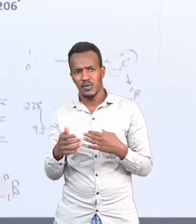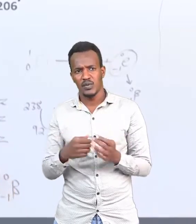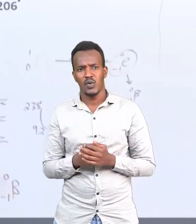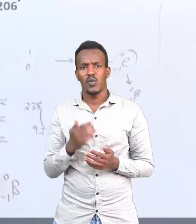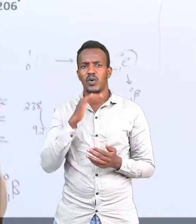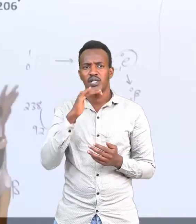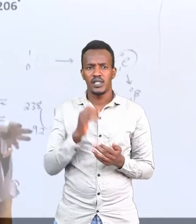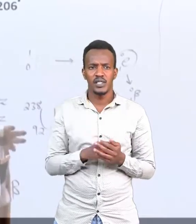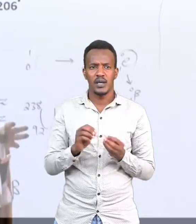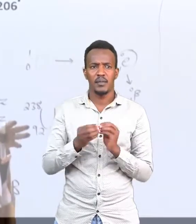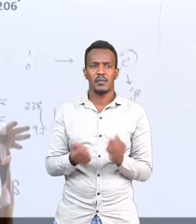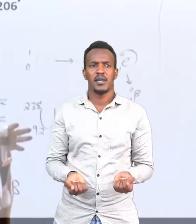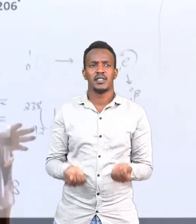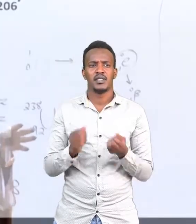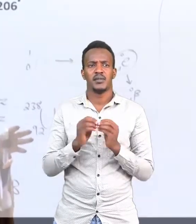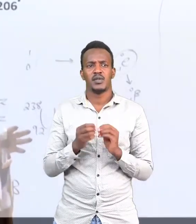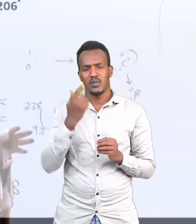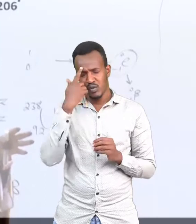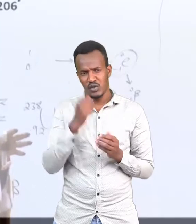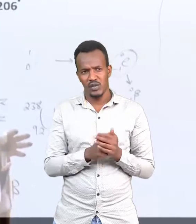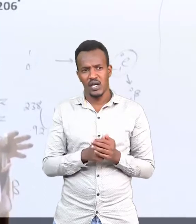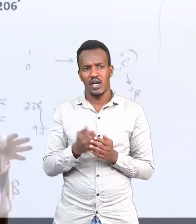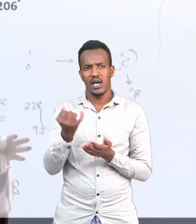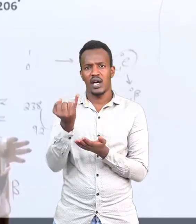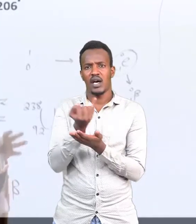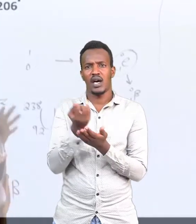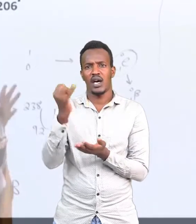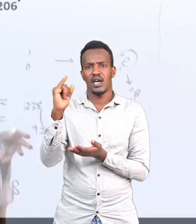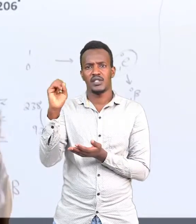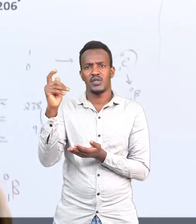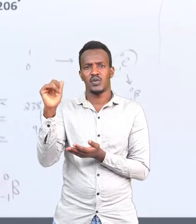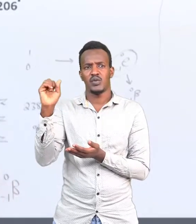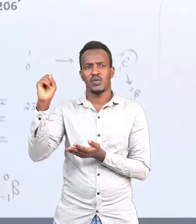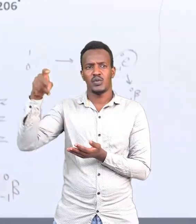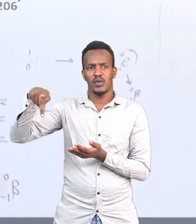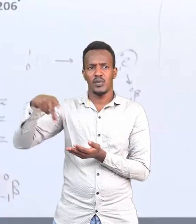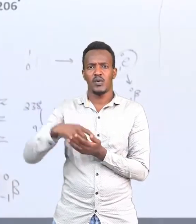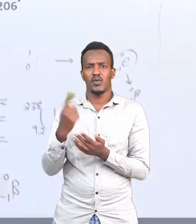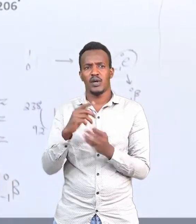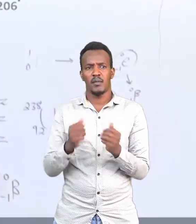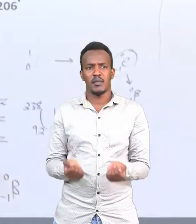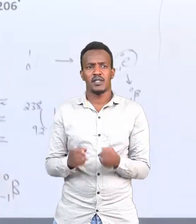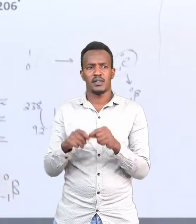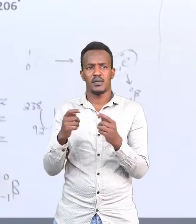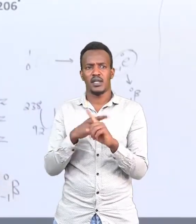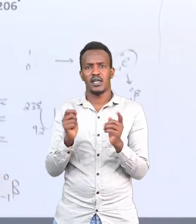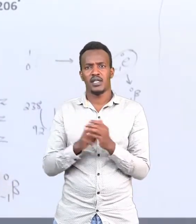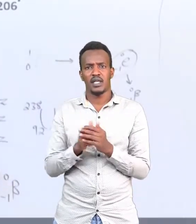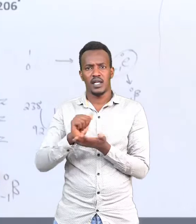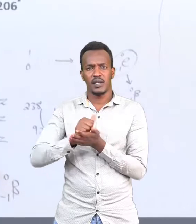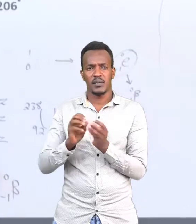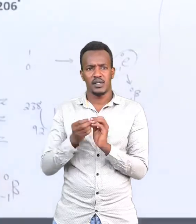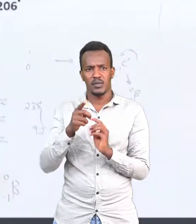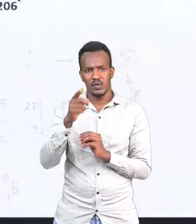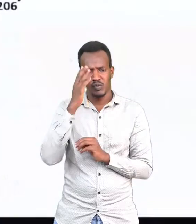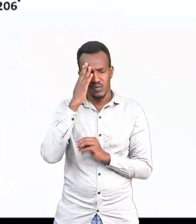atomic number-kiisu mass number-kiisi maadaama isotopes markaasi ay u badan yihiin halkana lagu soo dhigay mass number-kii laakiin atomic number-kii adigaa laga rabaa inaad